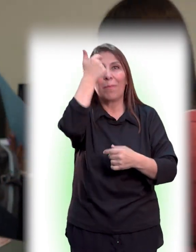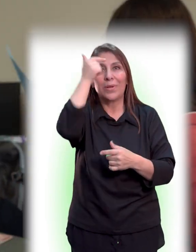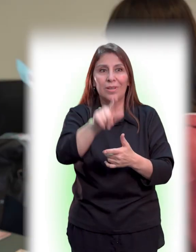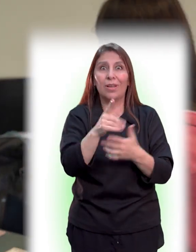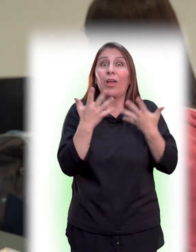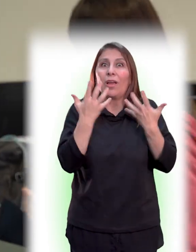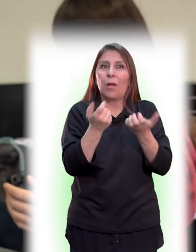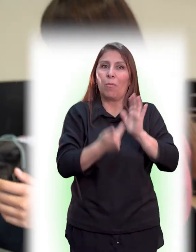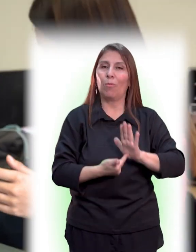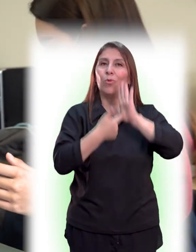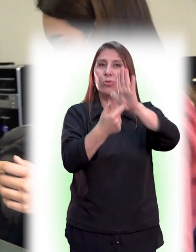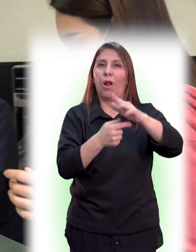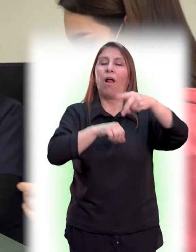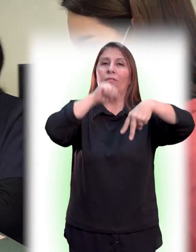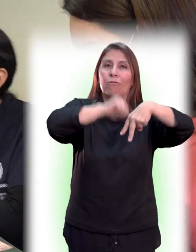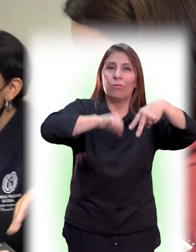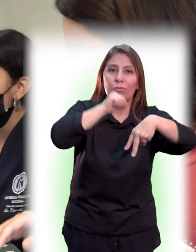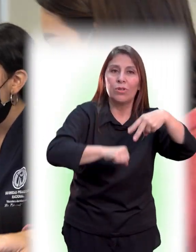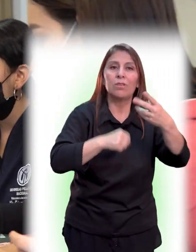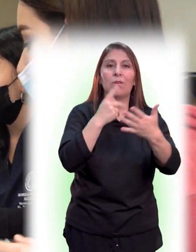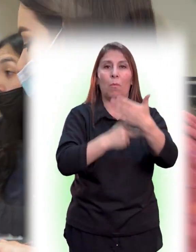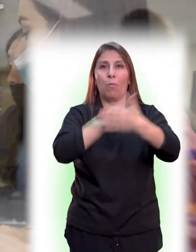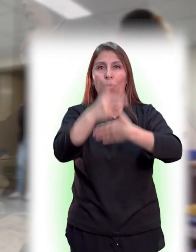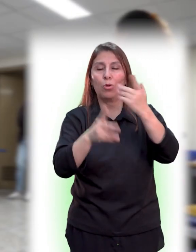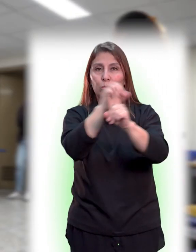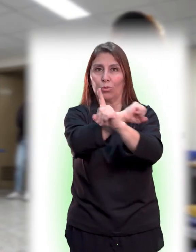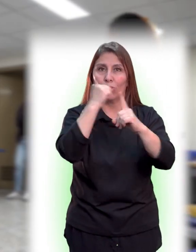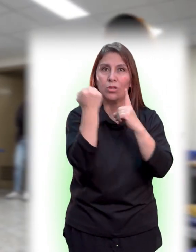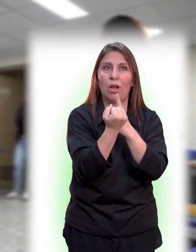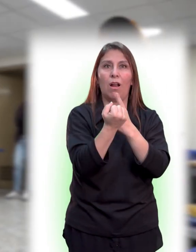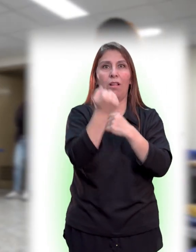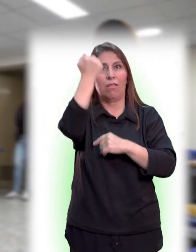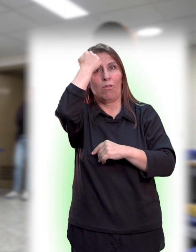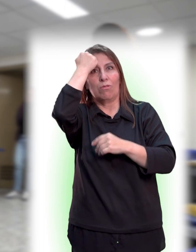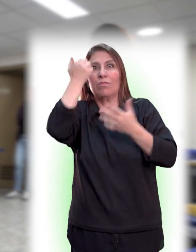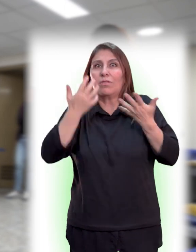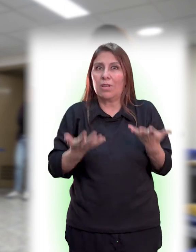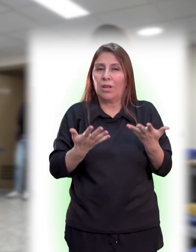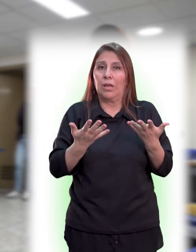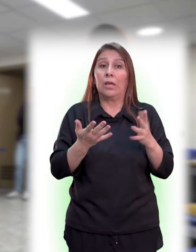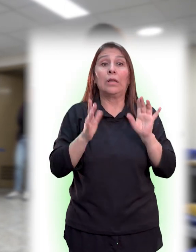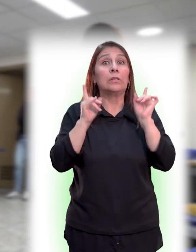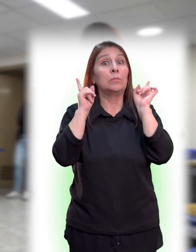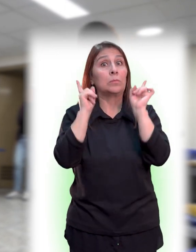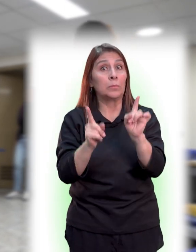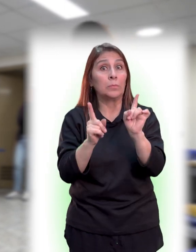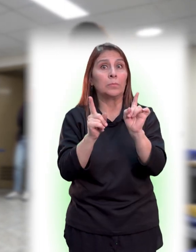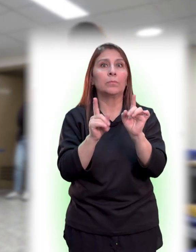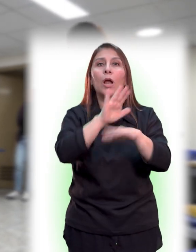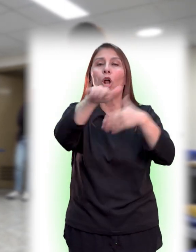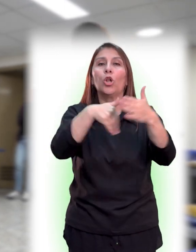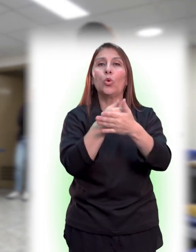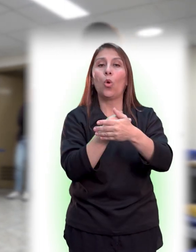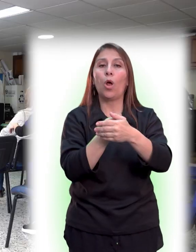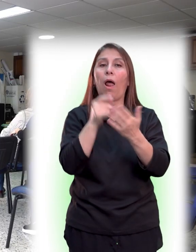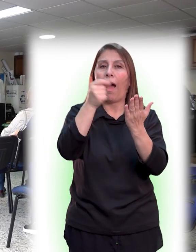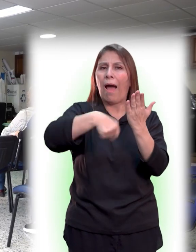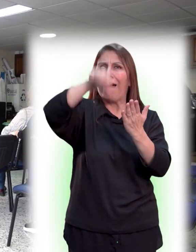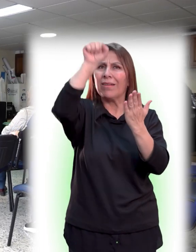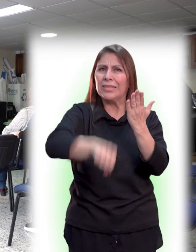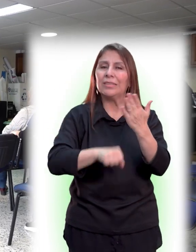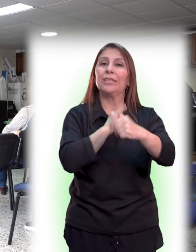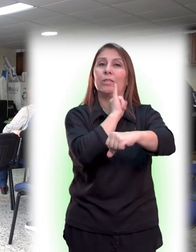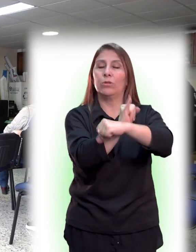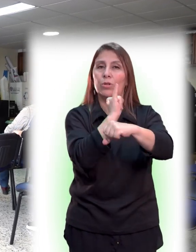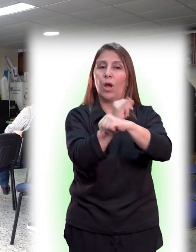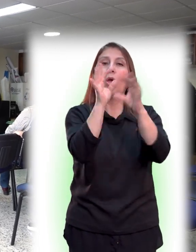docencia, investigación, proyección social. Entonces, para la acreditación institucional fue fundamental mostrar lo